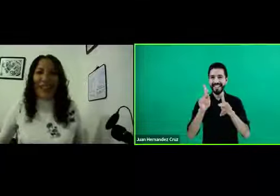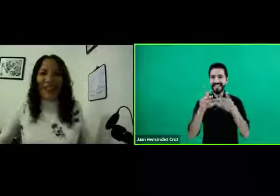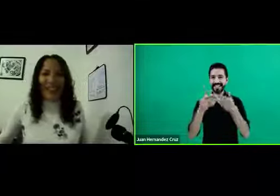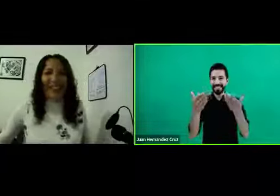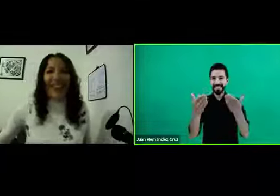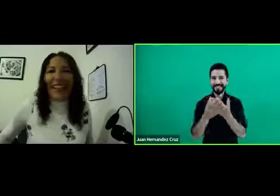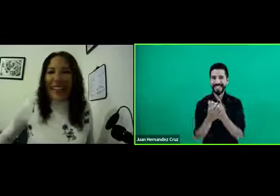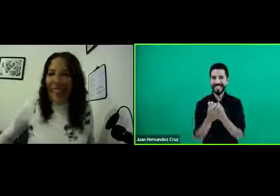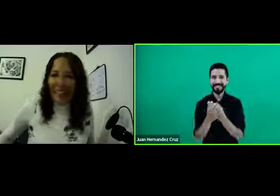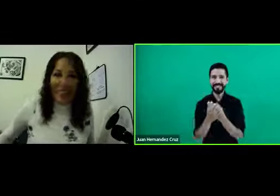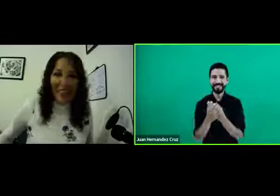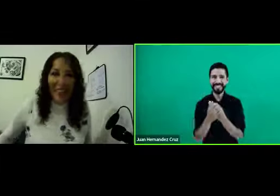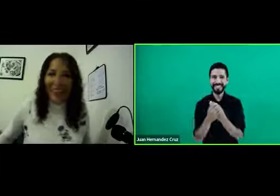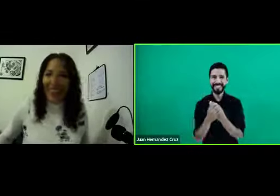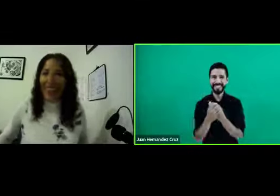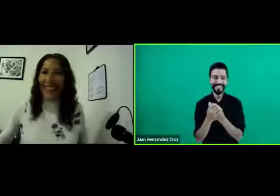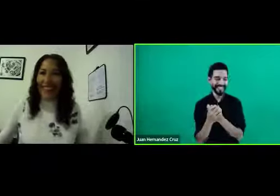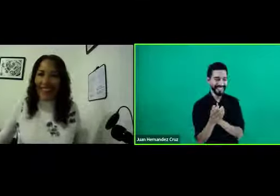Mientras, sí.